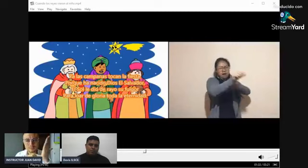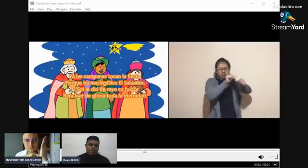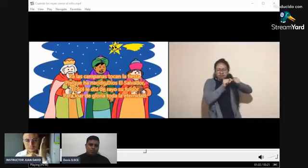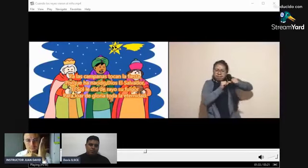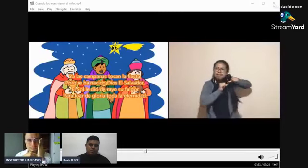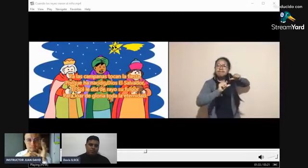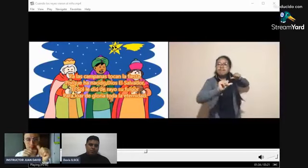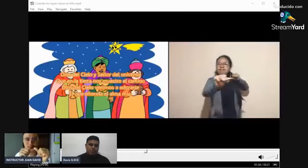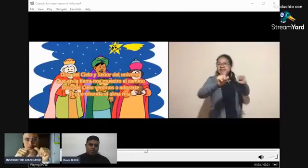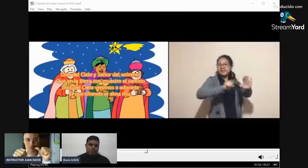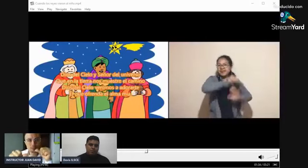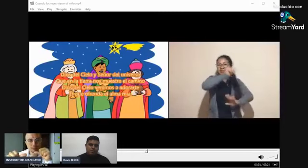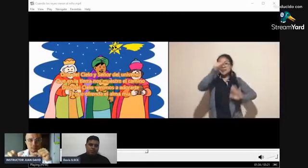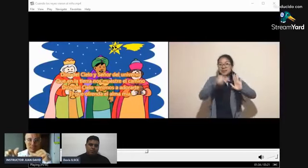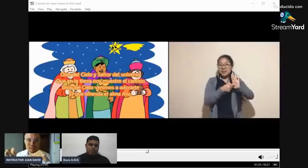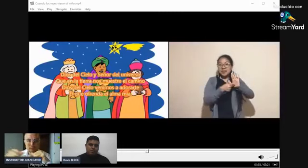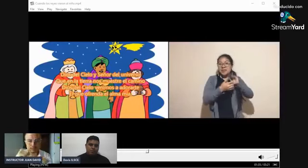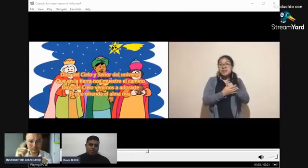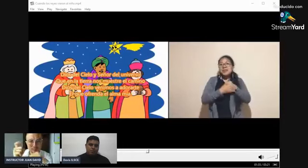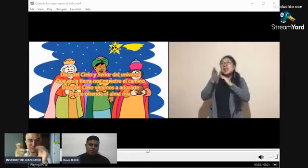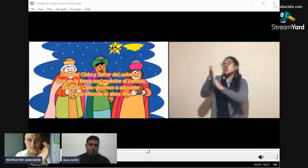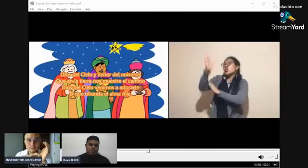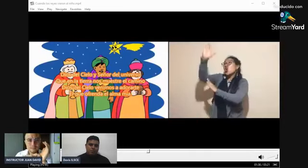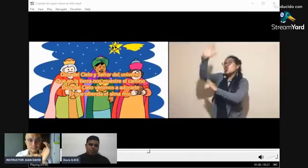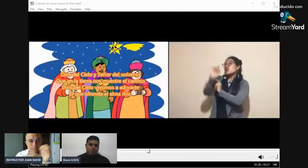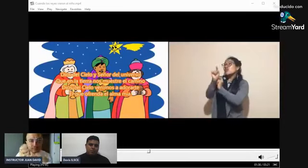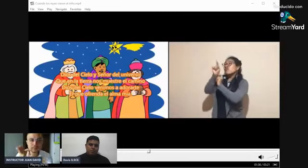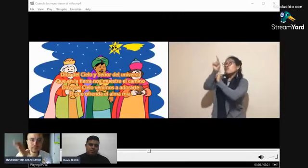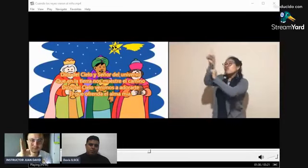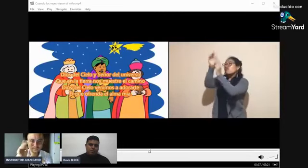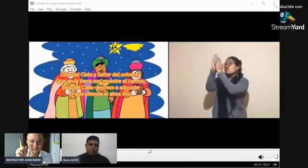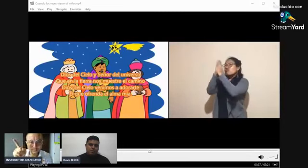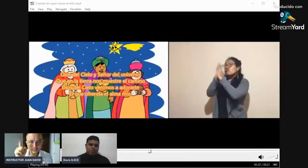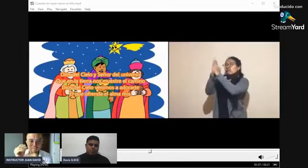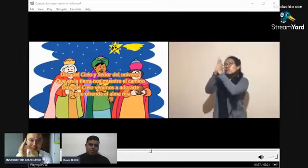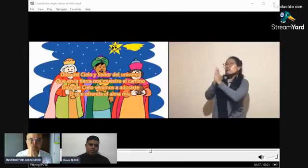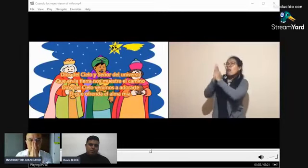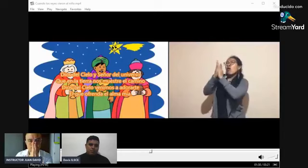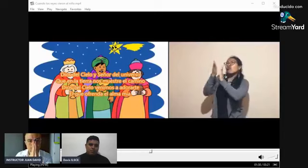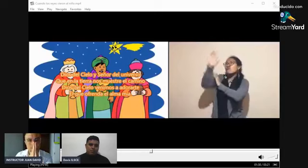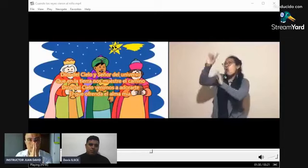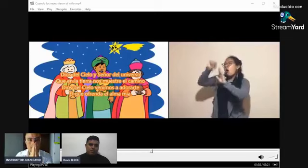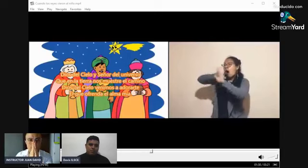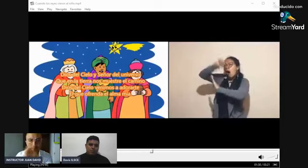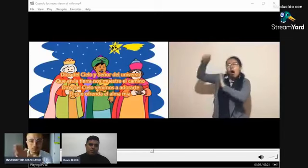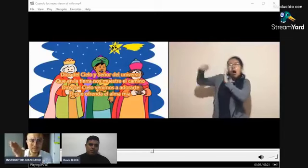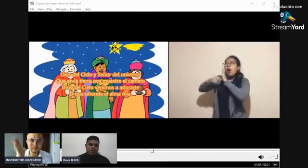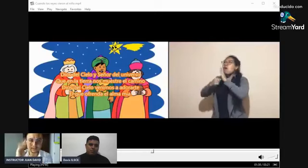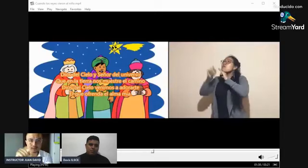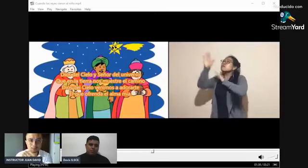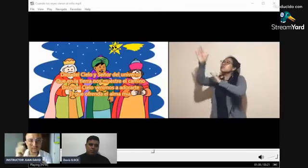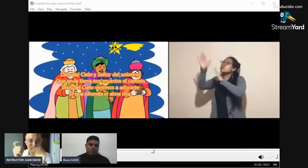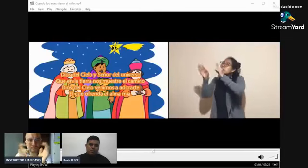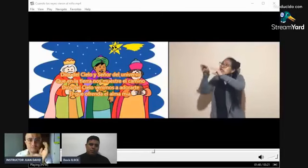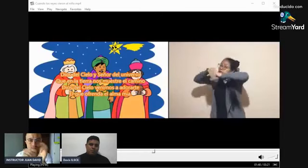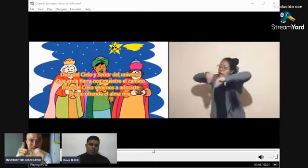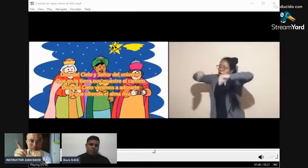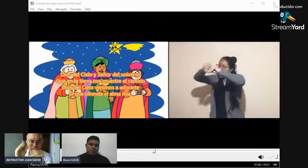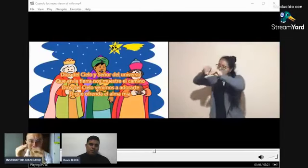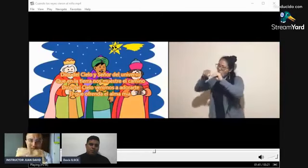una eternidad. Dios del cielo, Señor del universo, que la tierra nos muestre